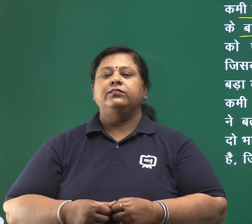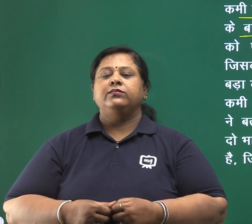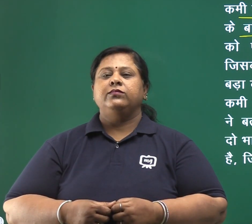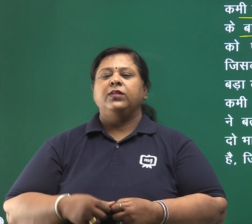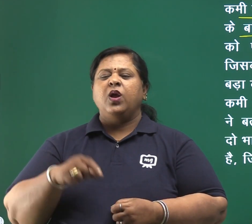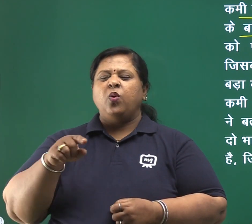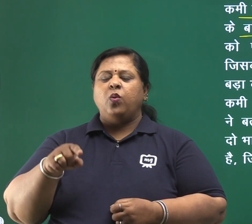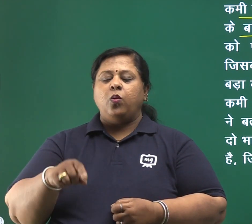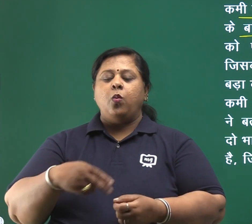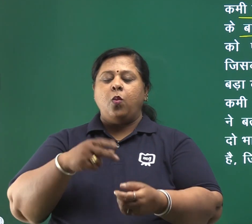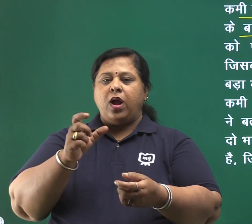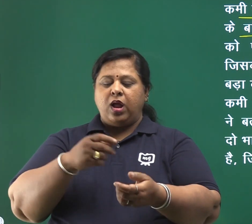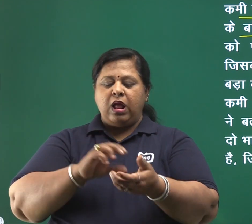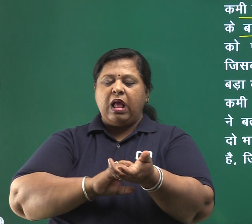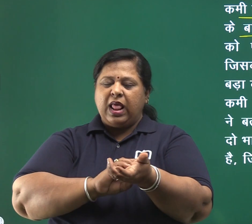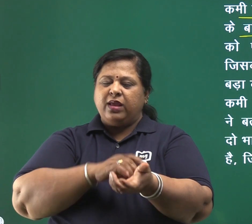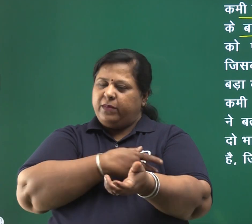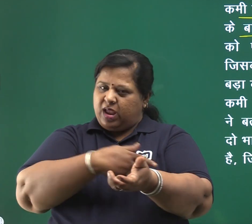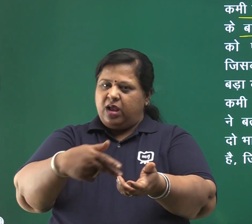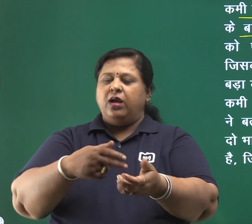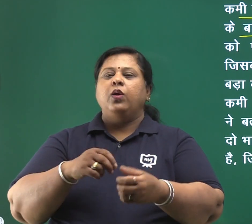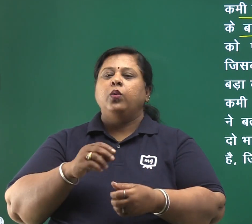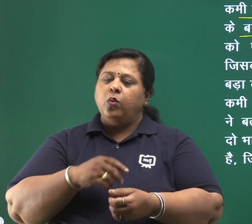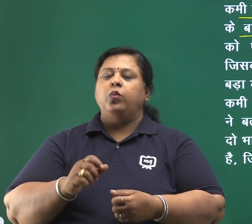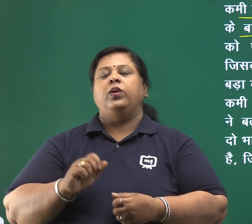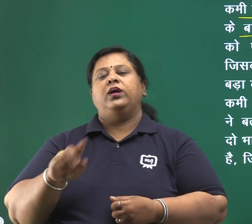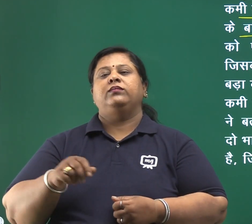को एनीमिया रोग हुआ है,